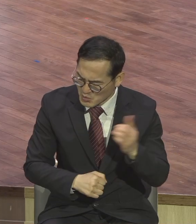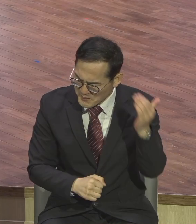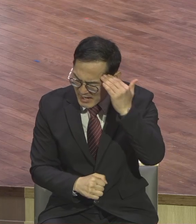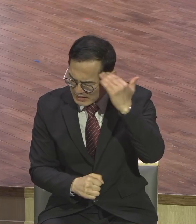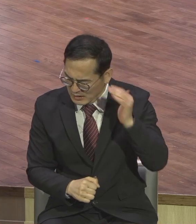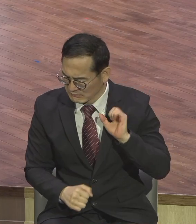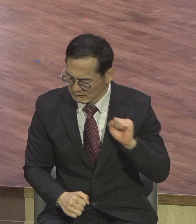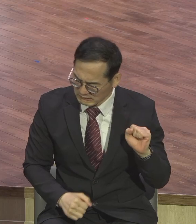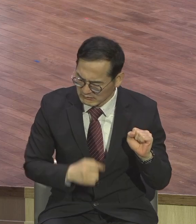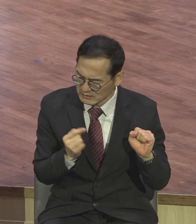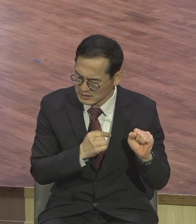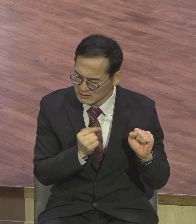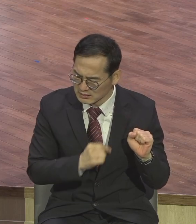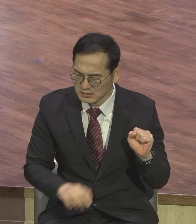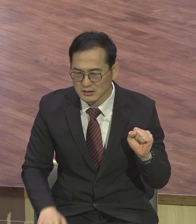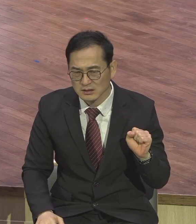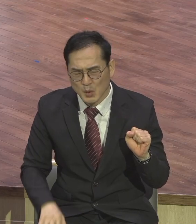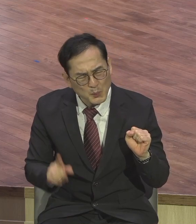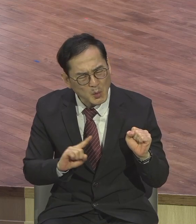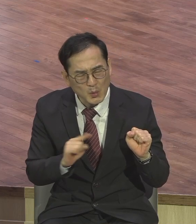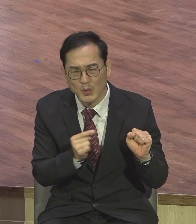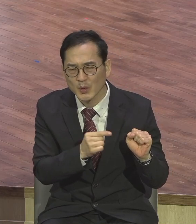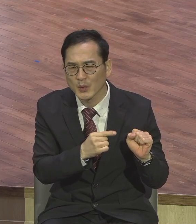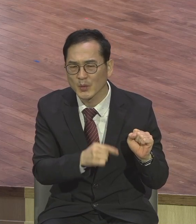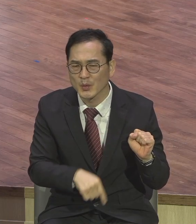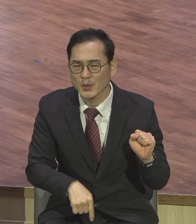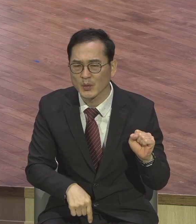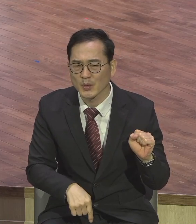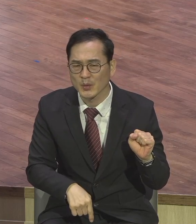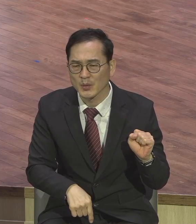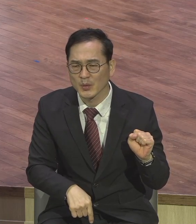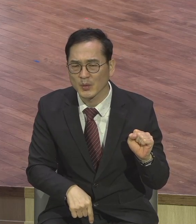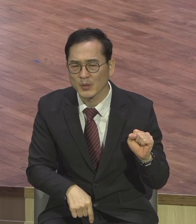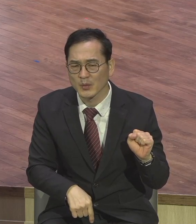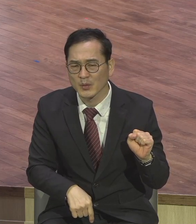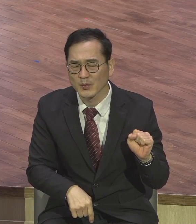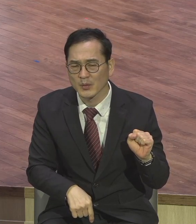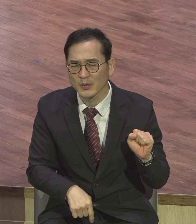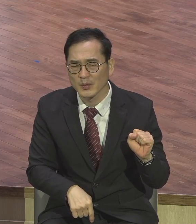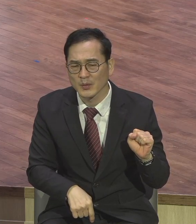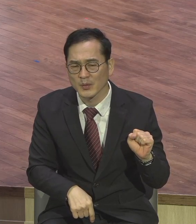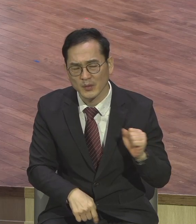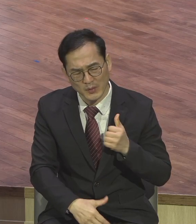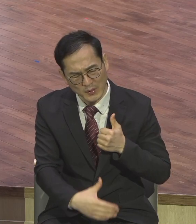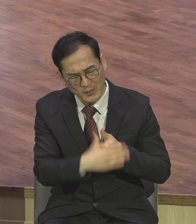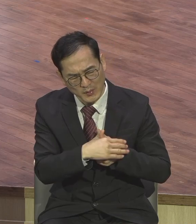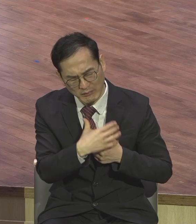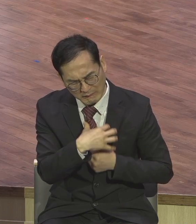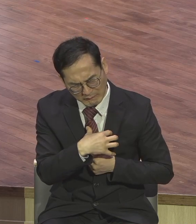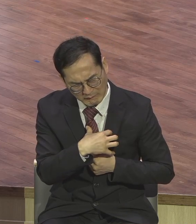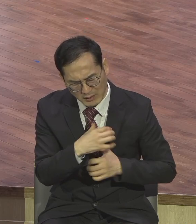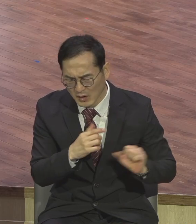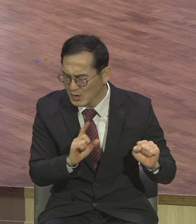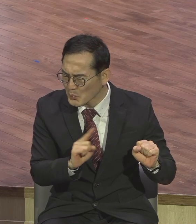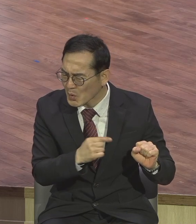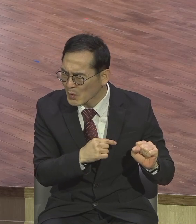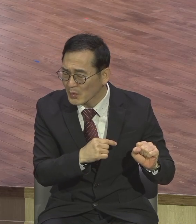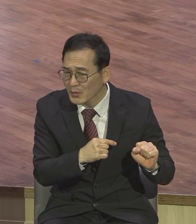나를 다유치 못하게 만드는 자유를 막는 그 뭔가를 여러분이